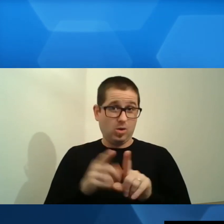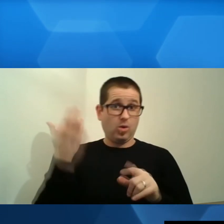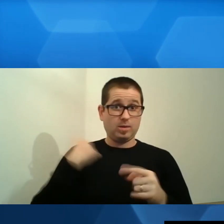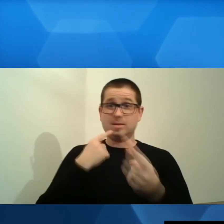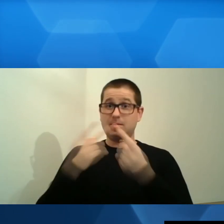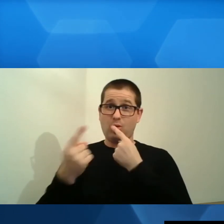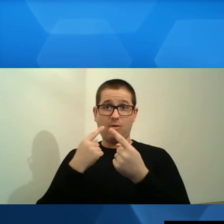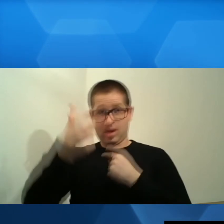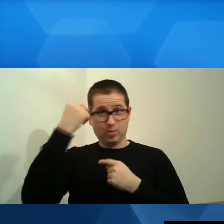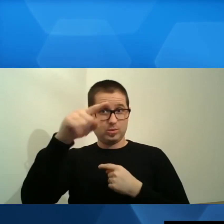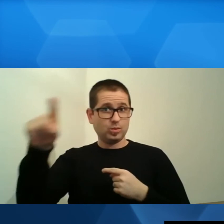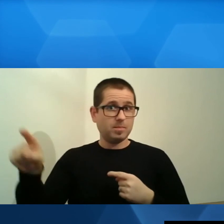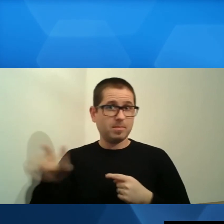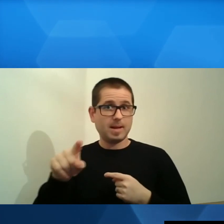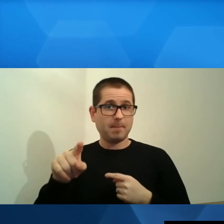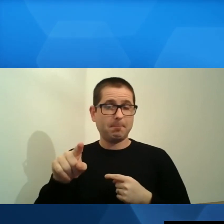ljudmi,